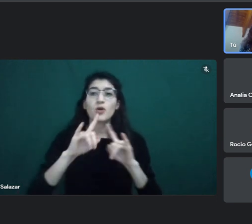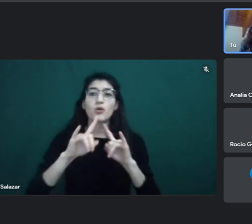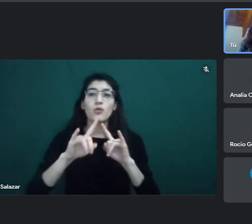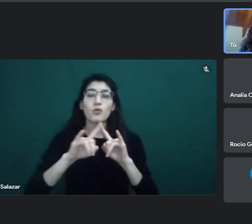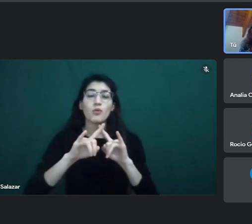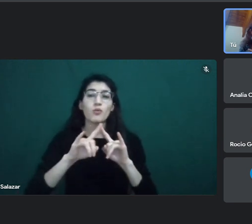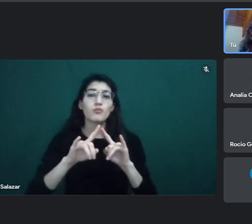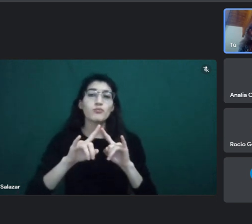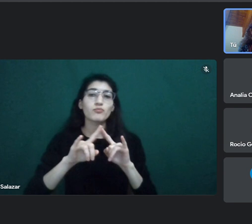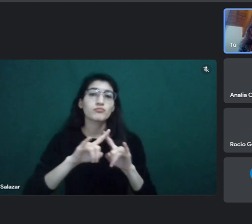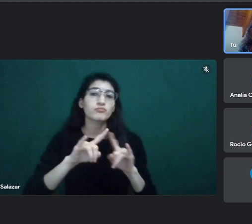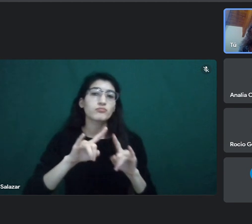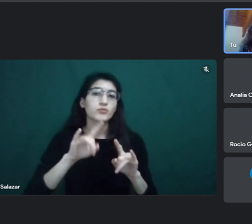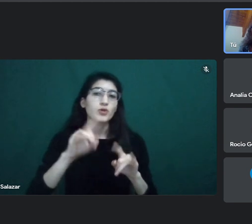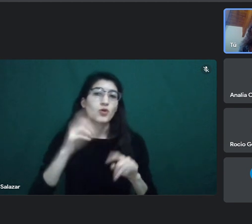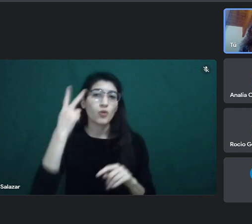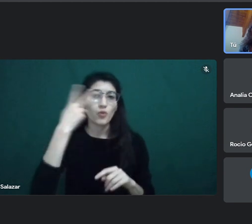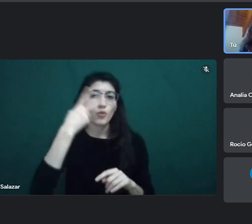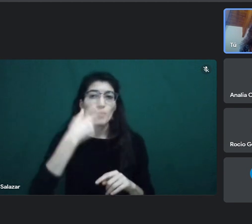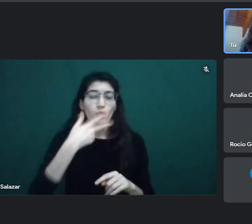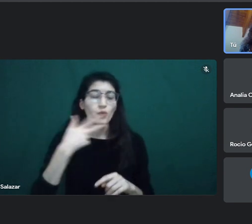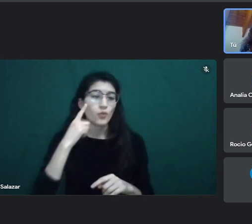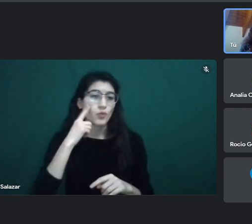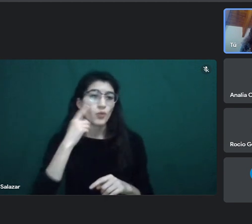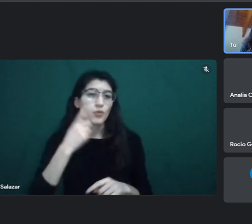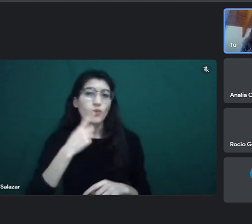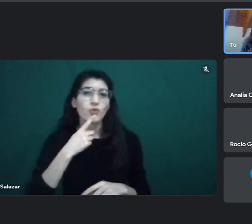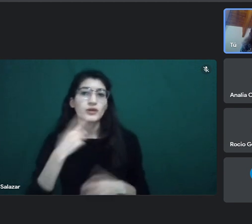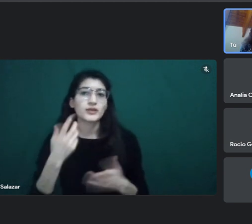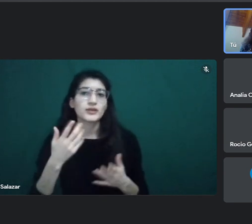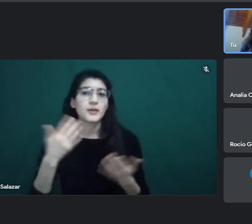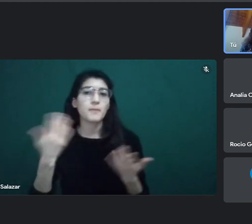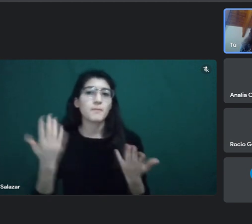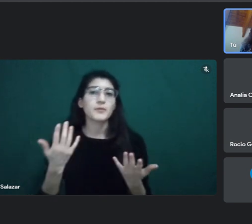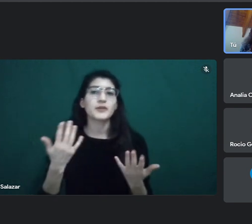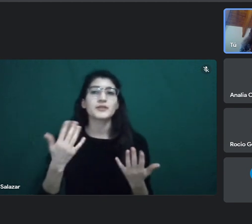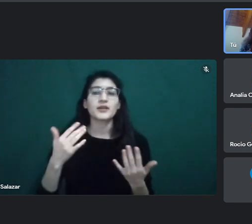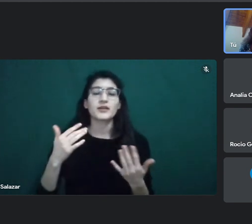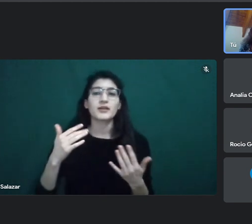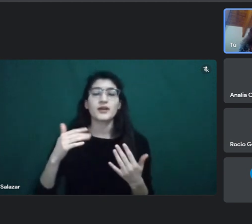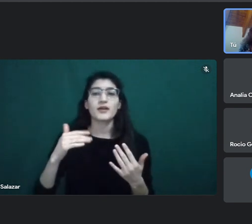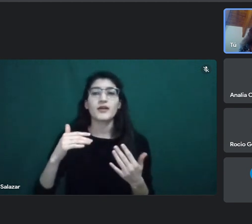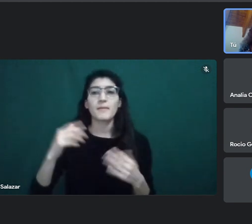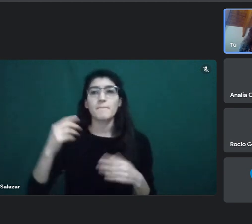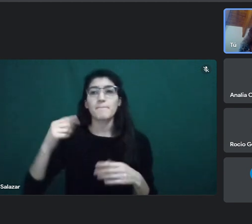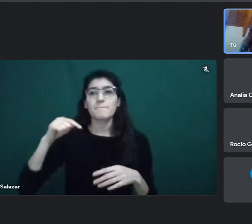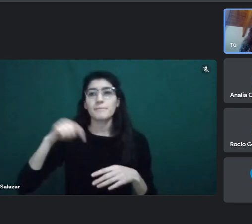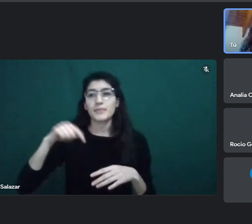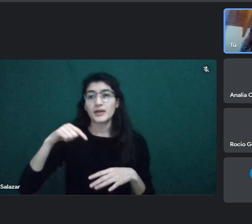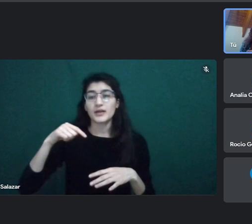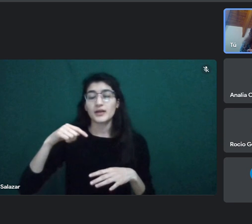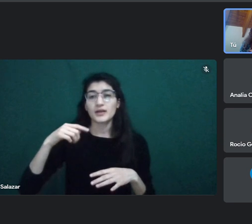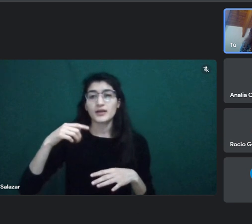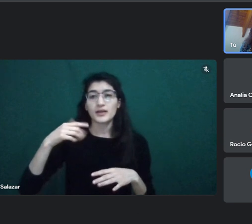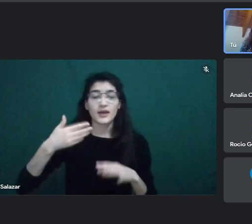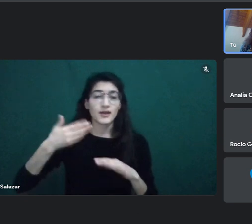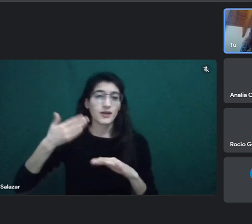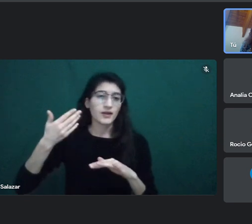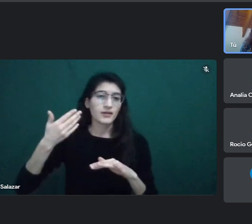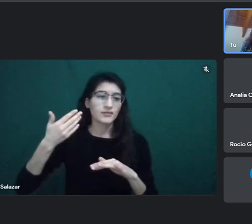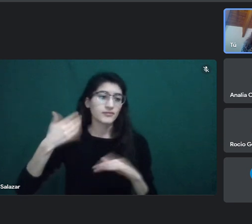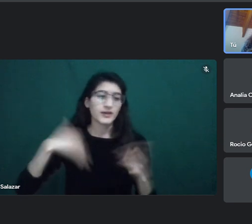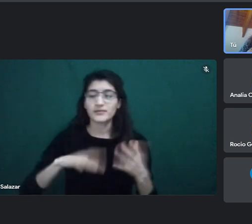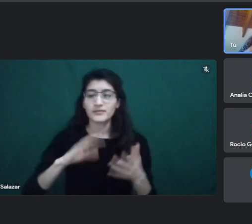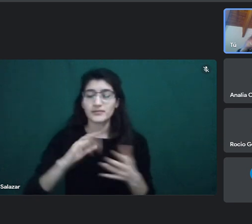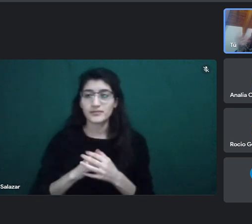may son siempre presentes. Must es presente. El should o el ought to son condicionales. Y